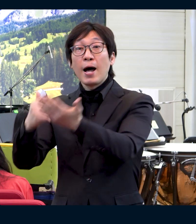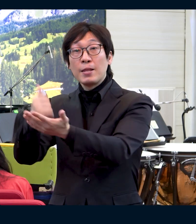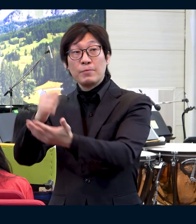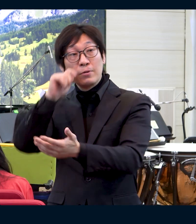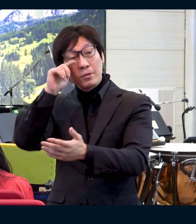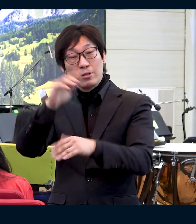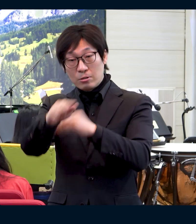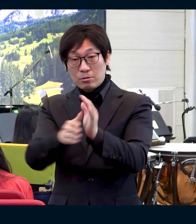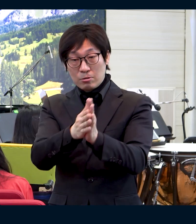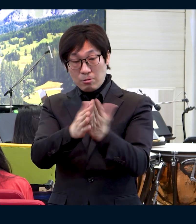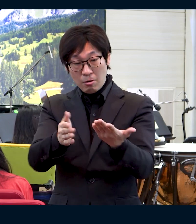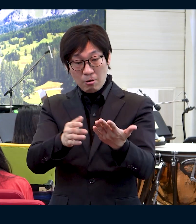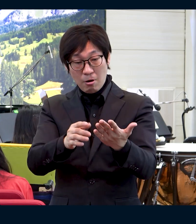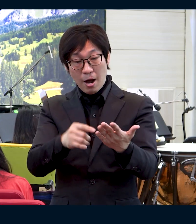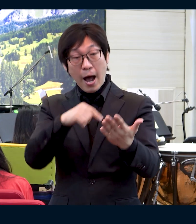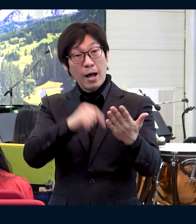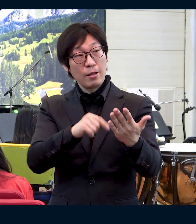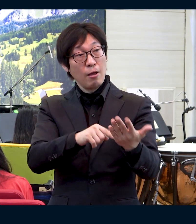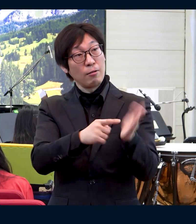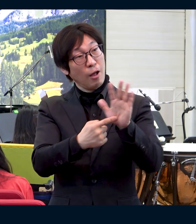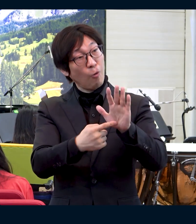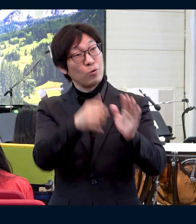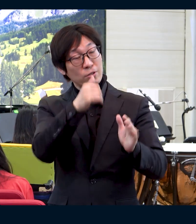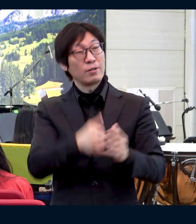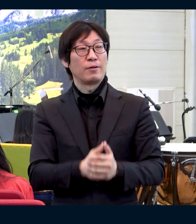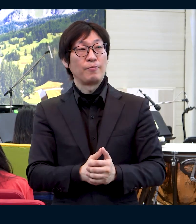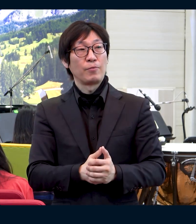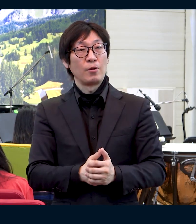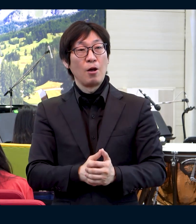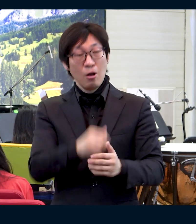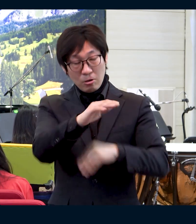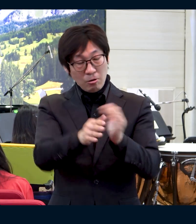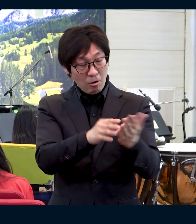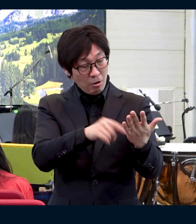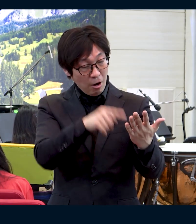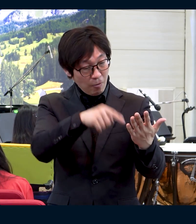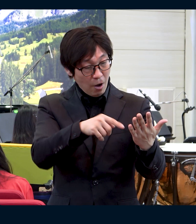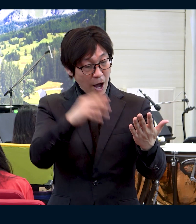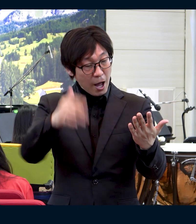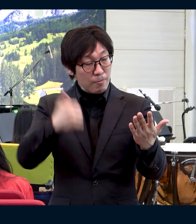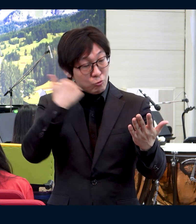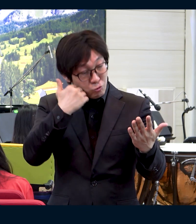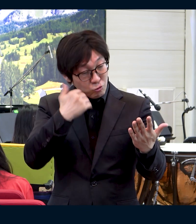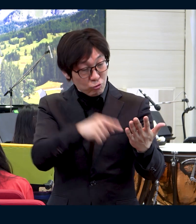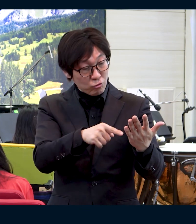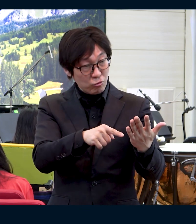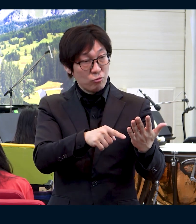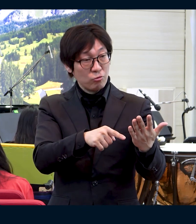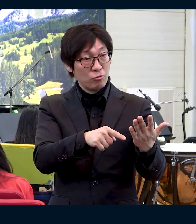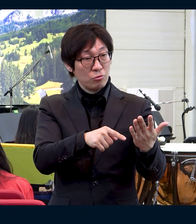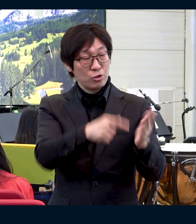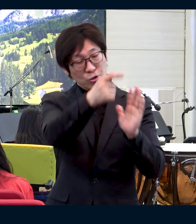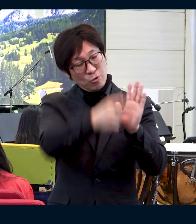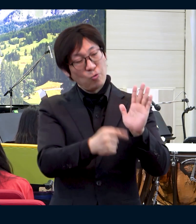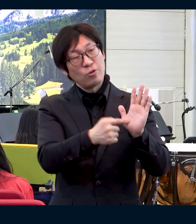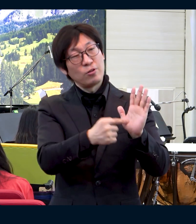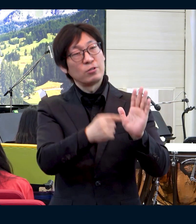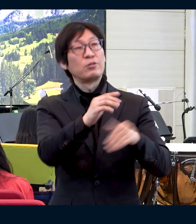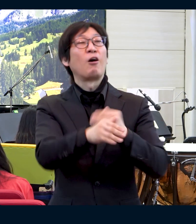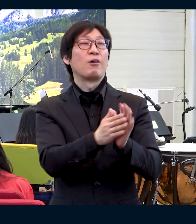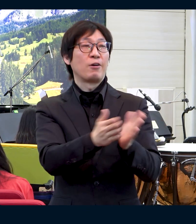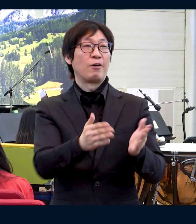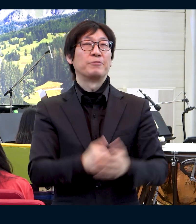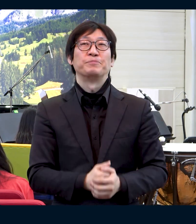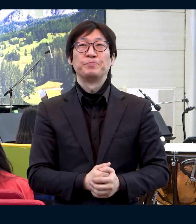자신에 대해서 계시해 주셨습니다. 그래서 성경은 하나님이 어떠한 분이신지 기록된 것이 바로 성경입니다. 하지만